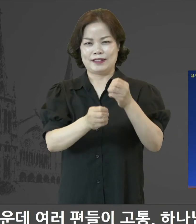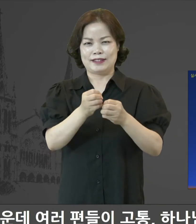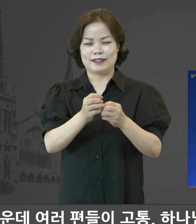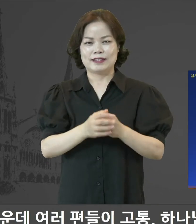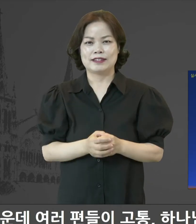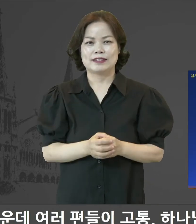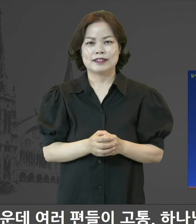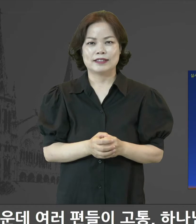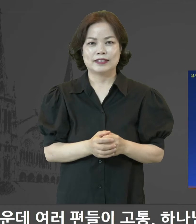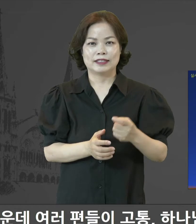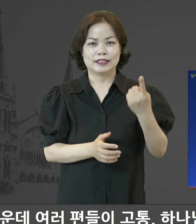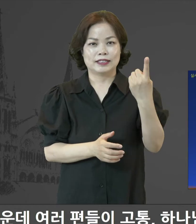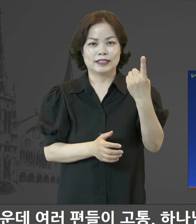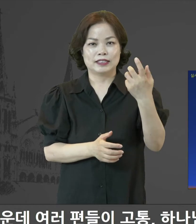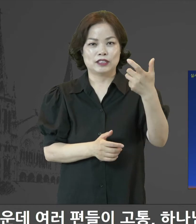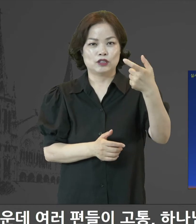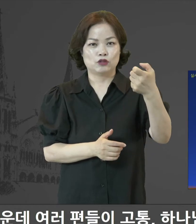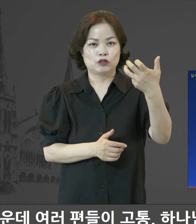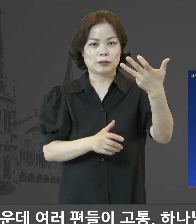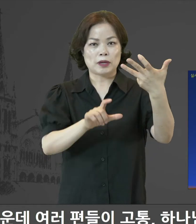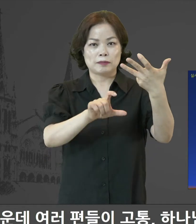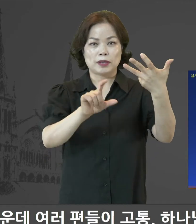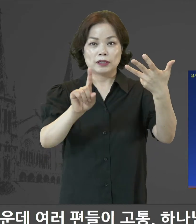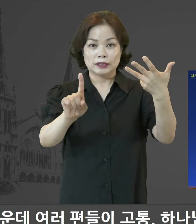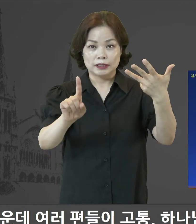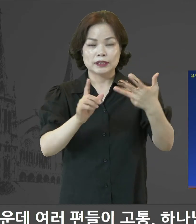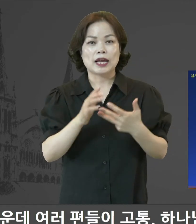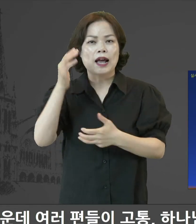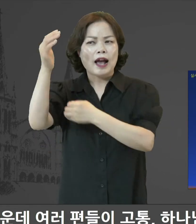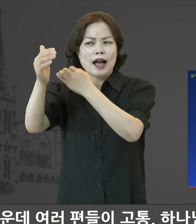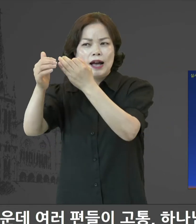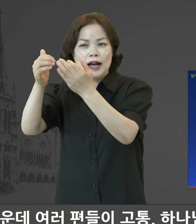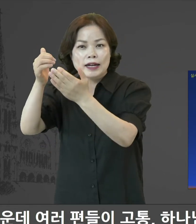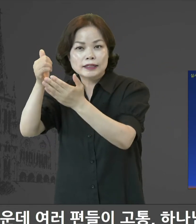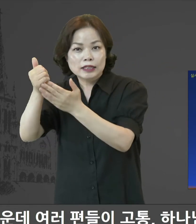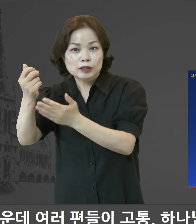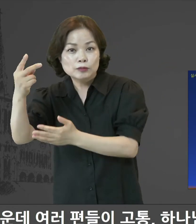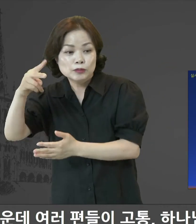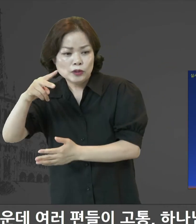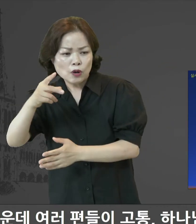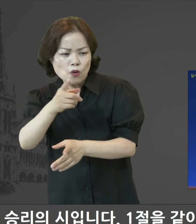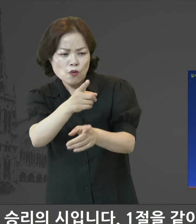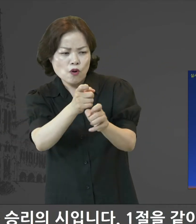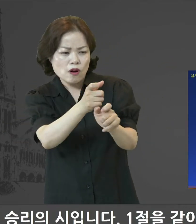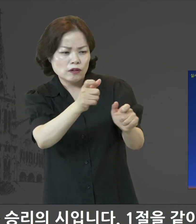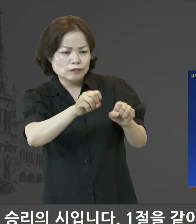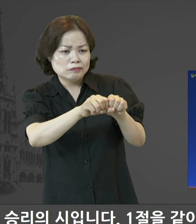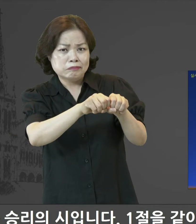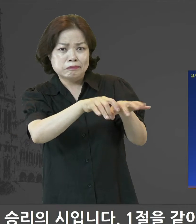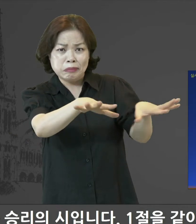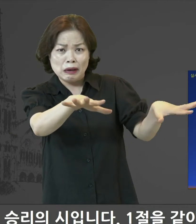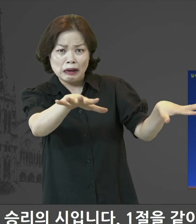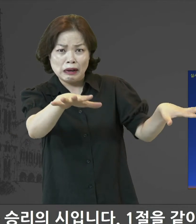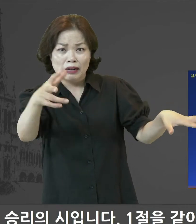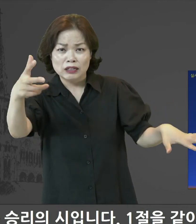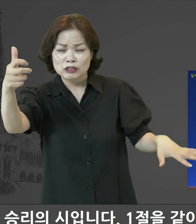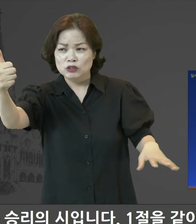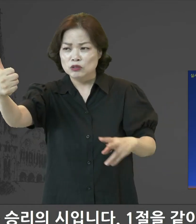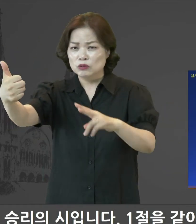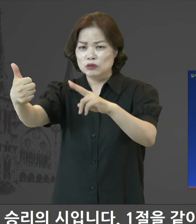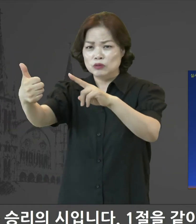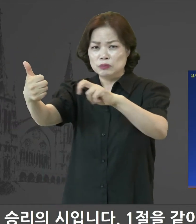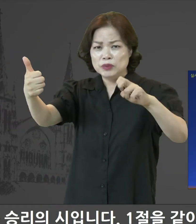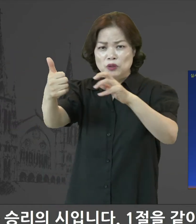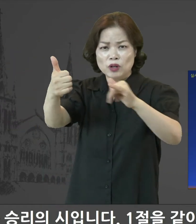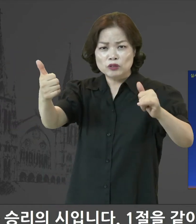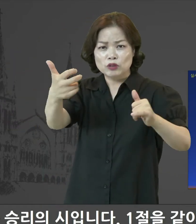1절 같이 한번 읽으시겠습니다. 하나님이 일어나시니 원수들은 흩어지며 주를 미워하는